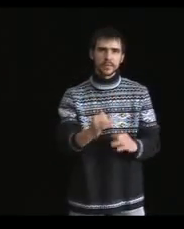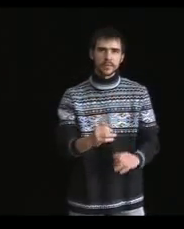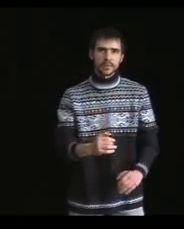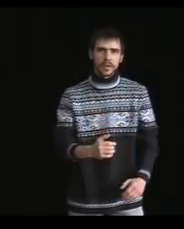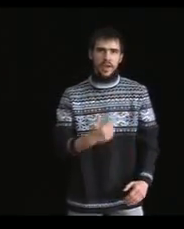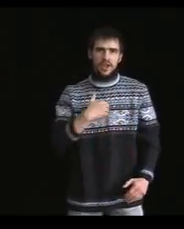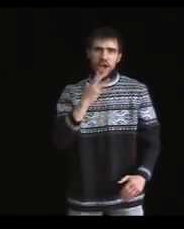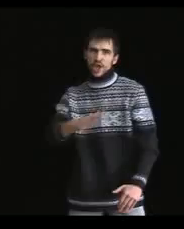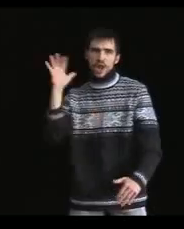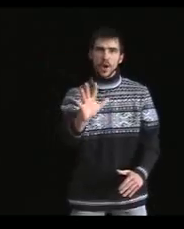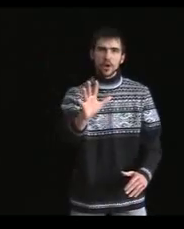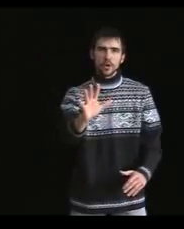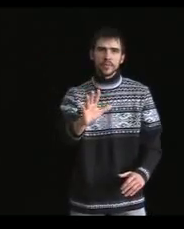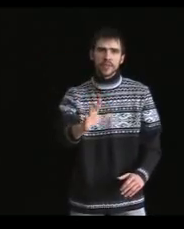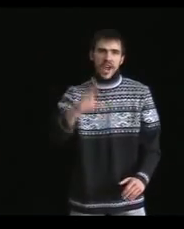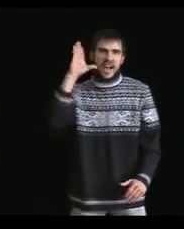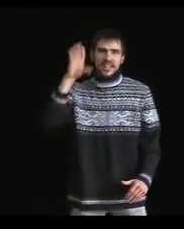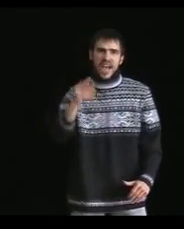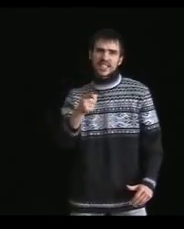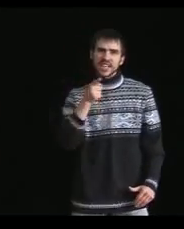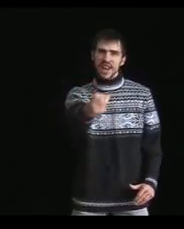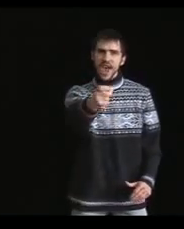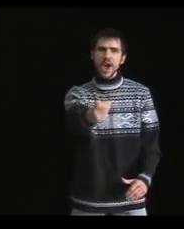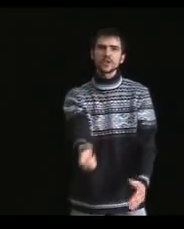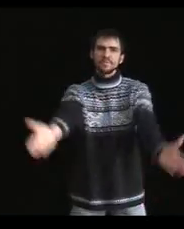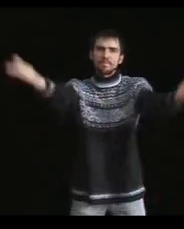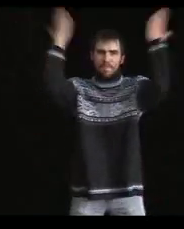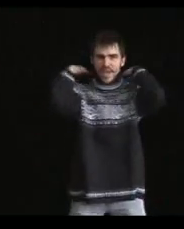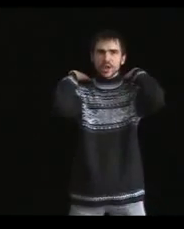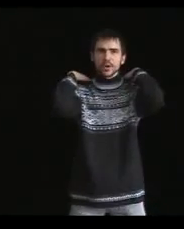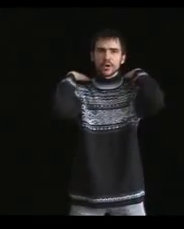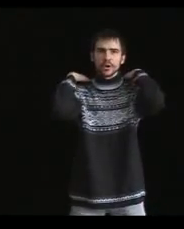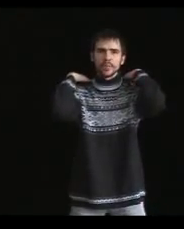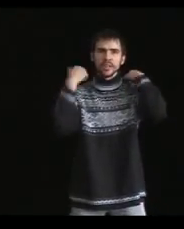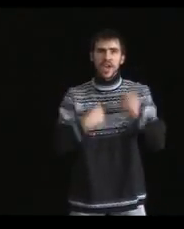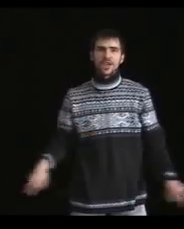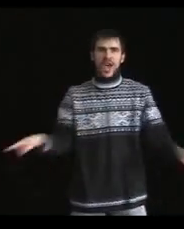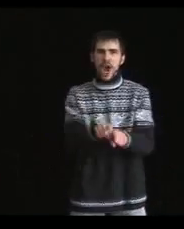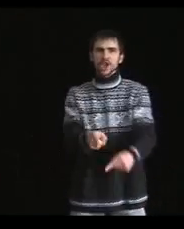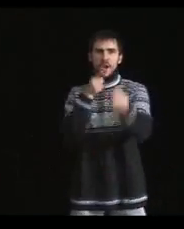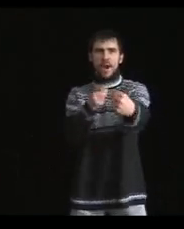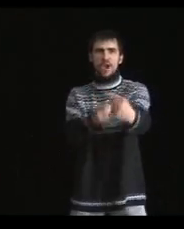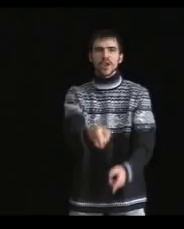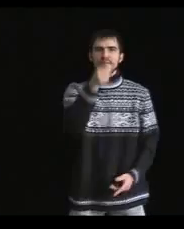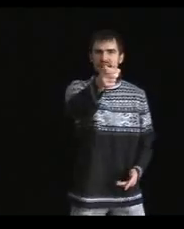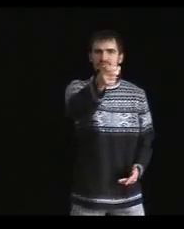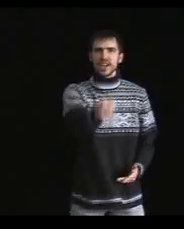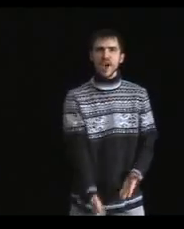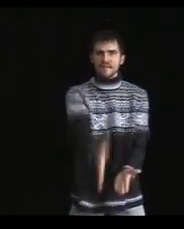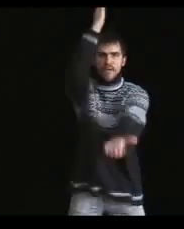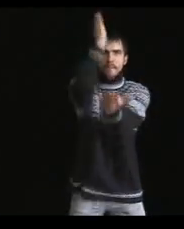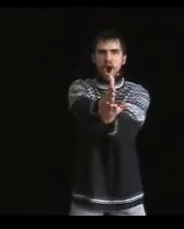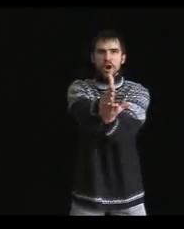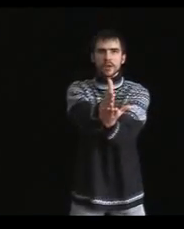Я не люблю, когда стреляют в спину Я также против выстрелов в убор